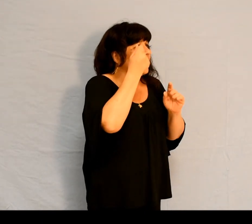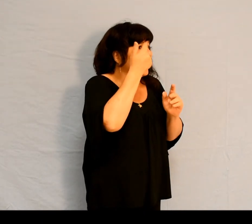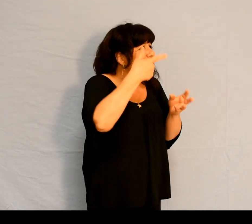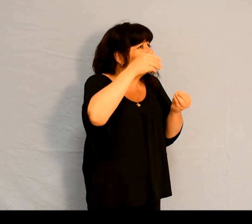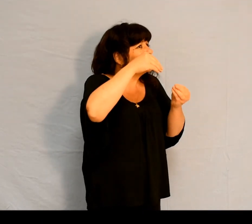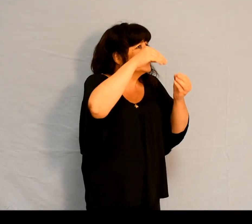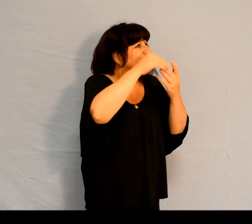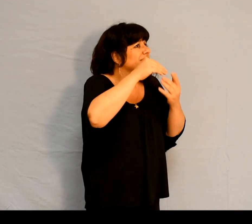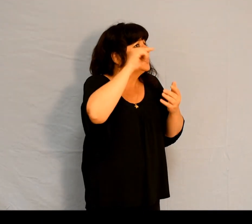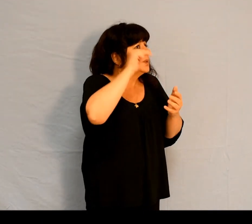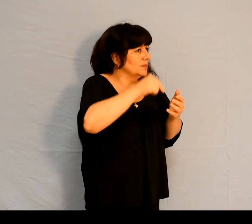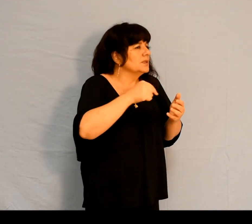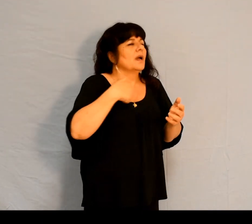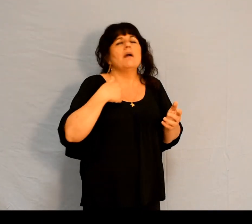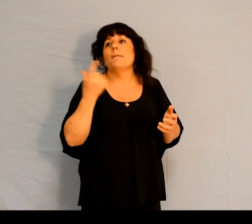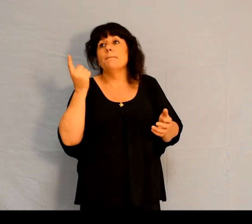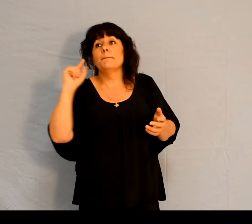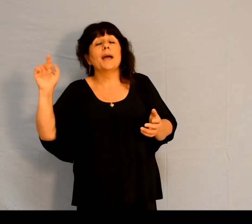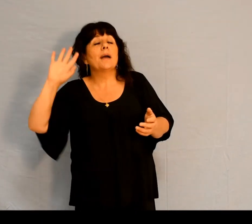le rendrai quand je repasserai. »